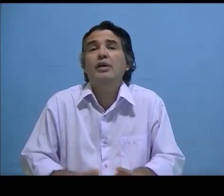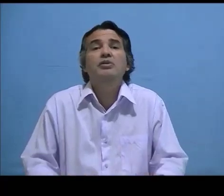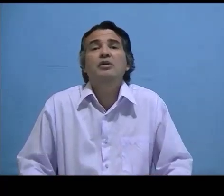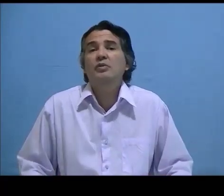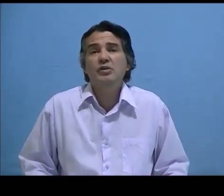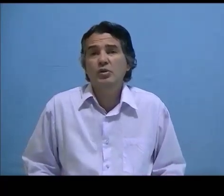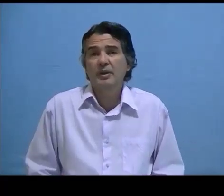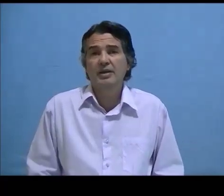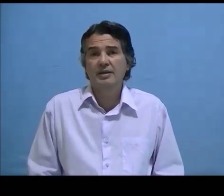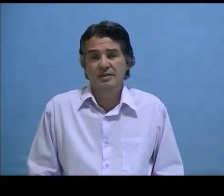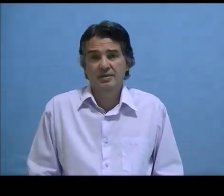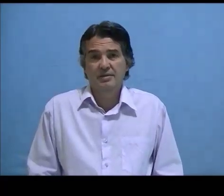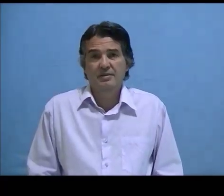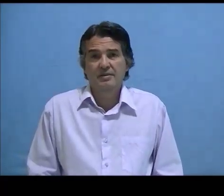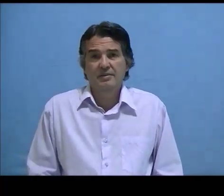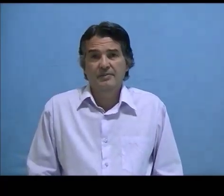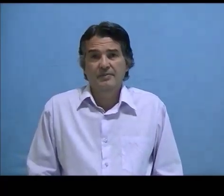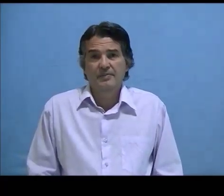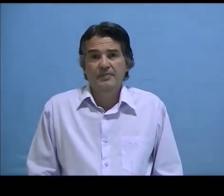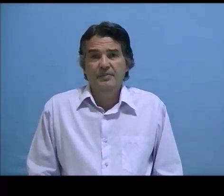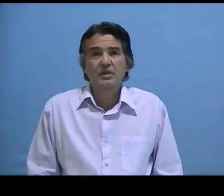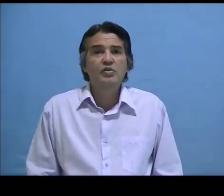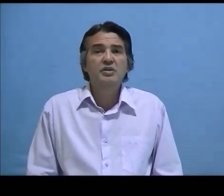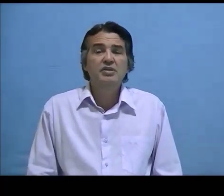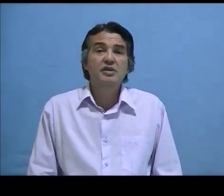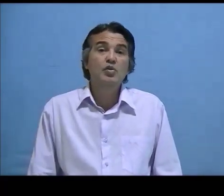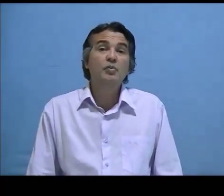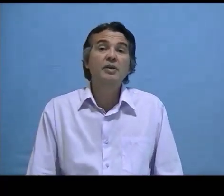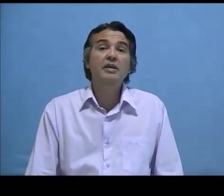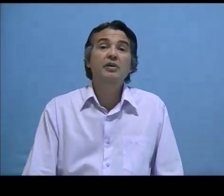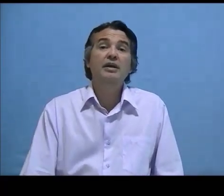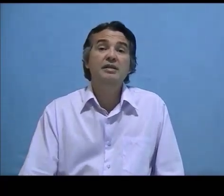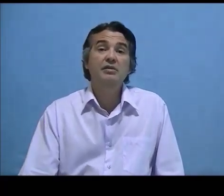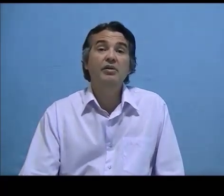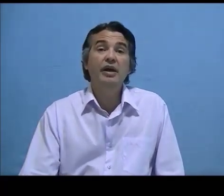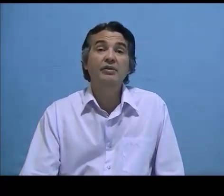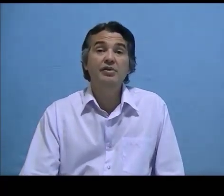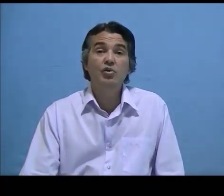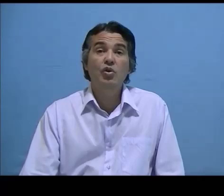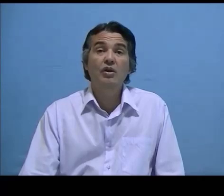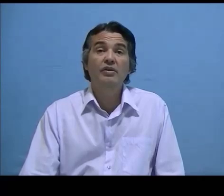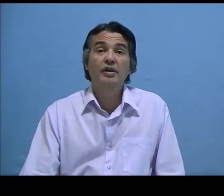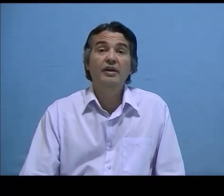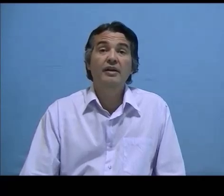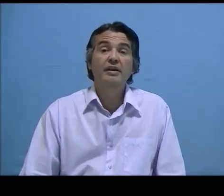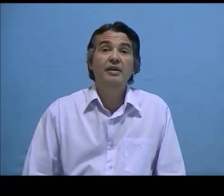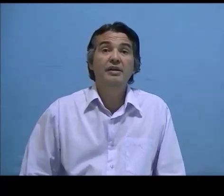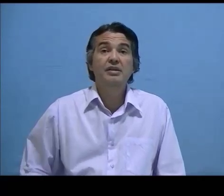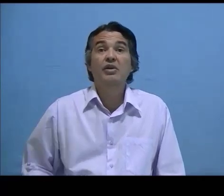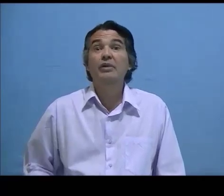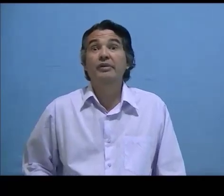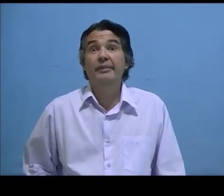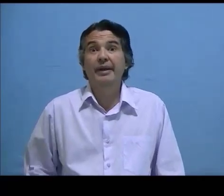é o dia que começou para ele. Isso muitas vezes complica em relação ao horário da escola, em relação ao horário de